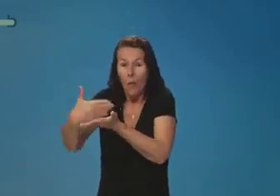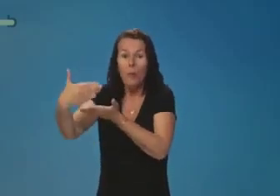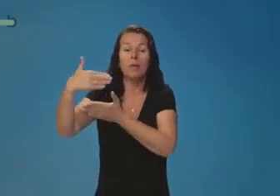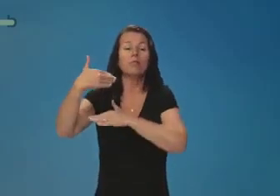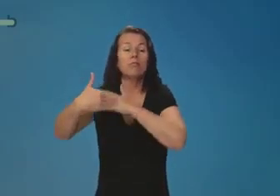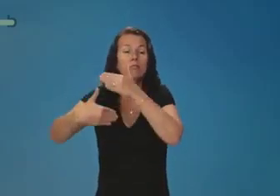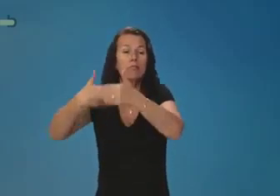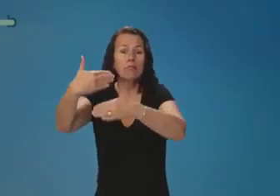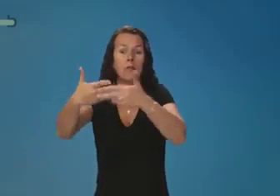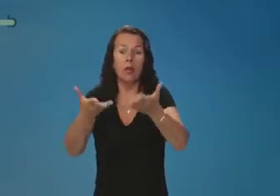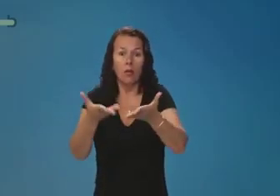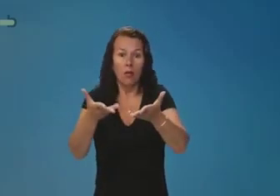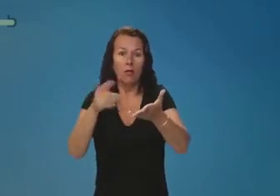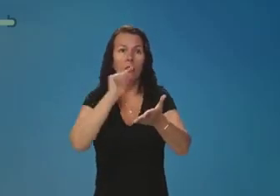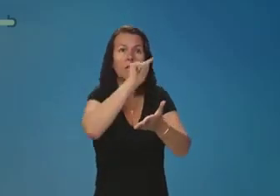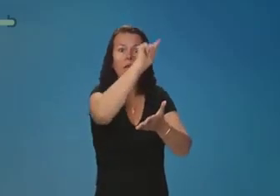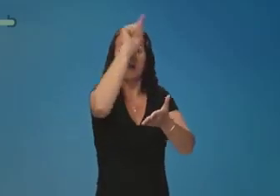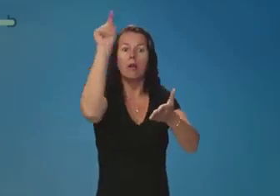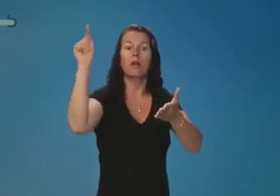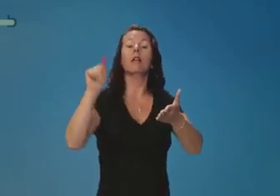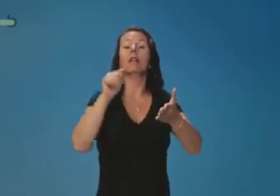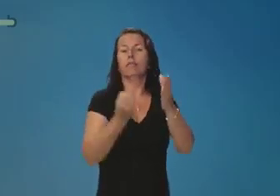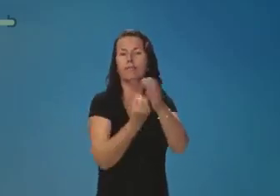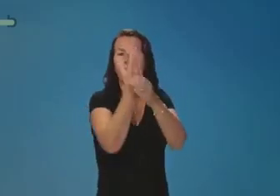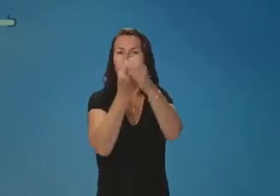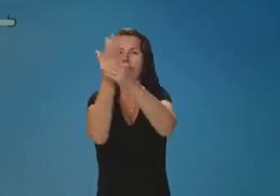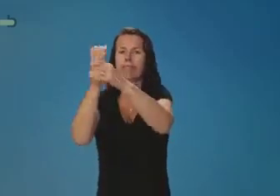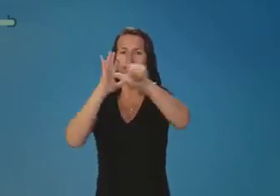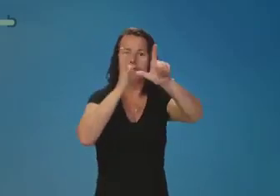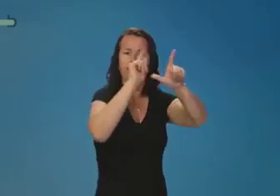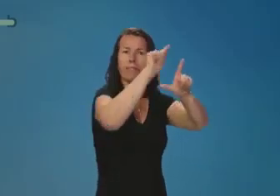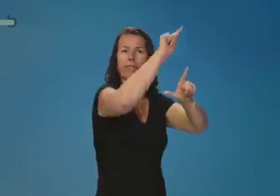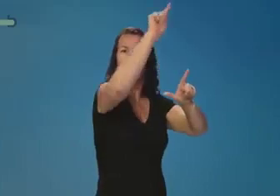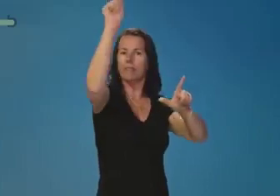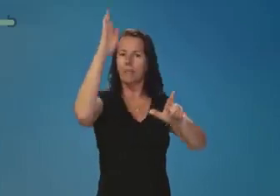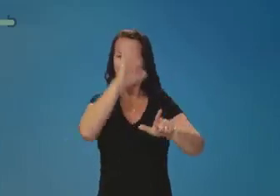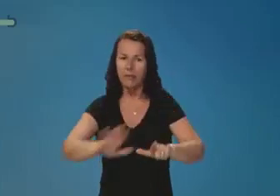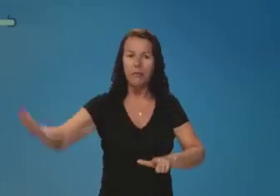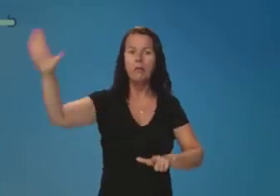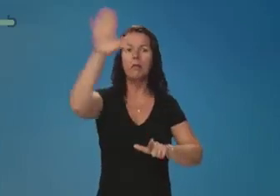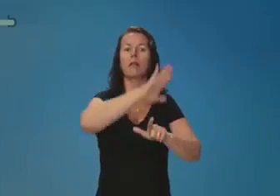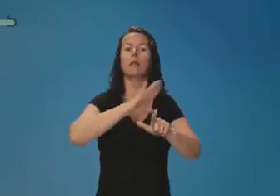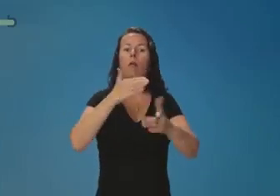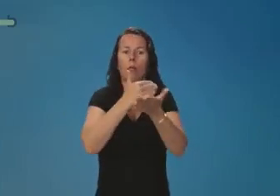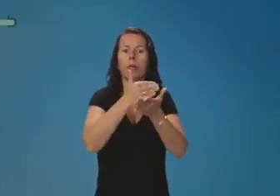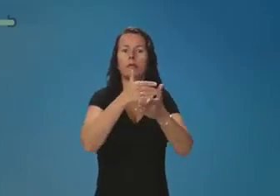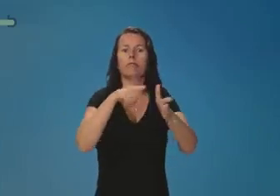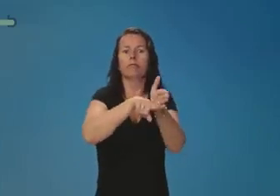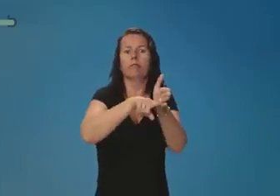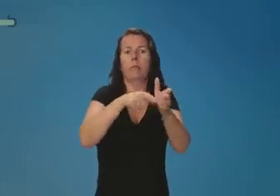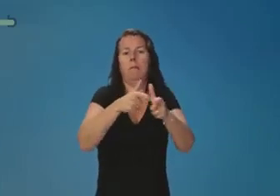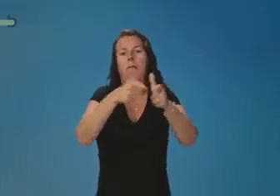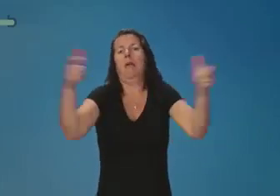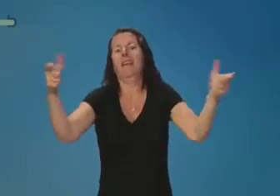a criação do curso Letras Libras nas diversas universidades do Brasil, semeando novas pesquisas. Outro